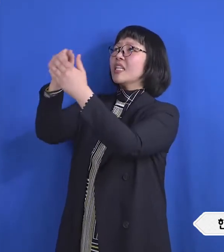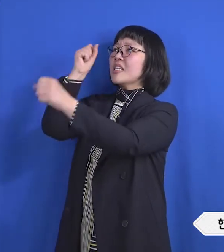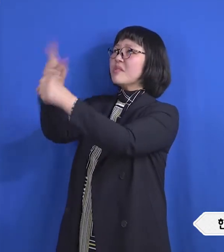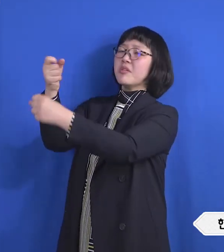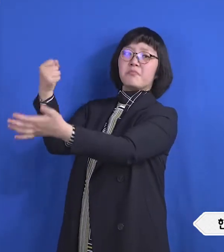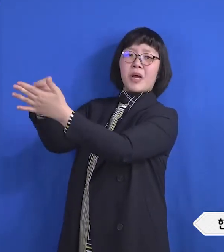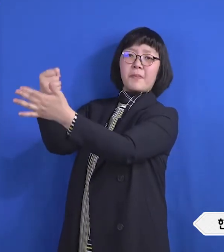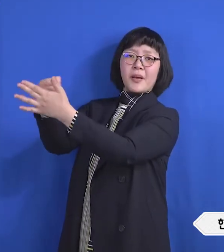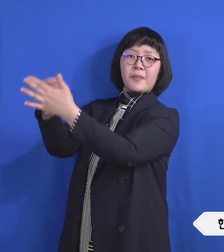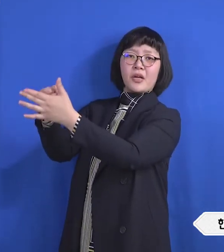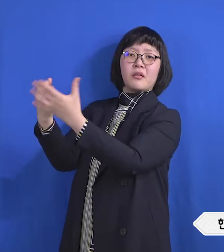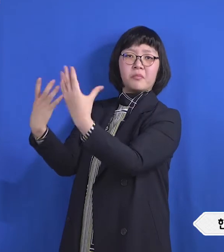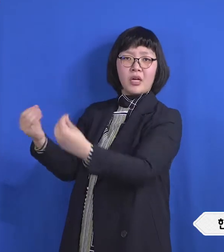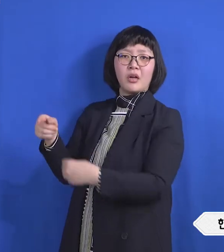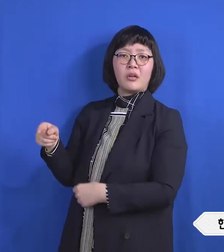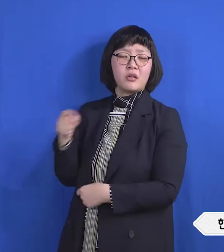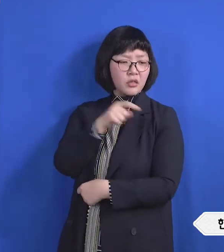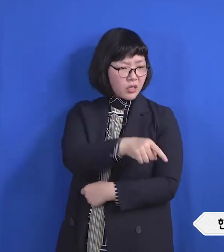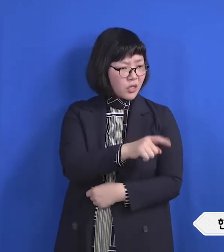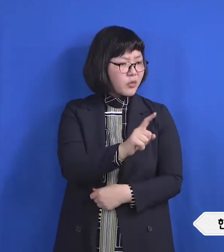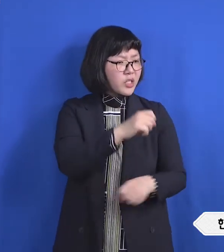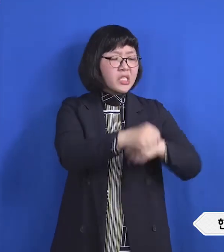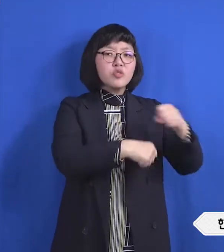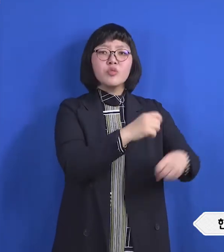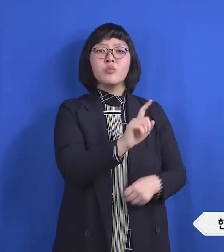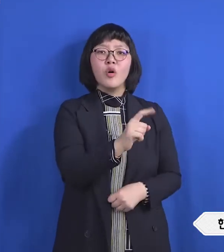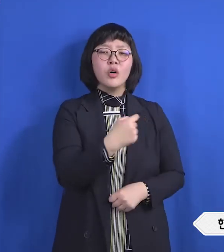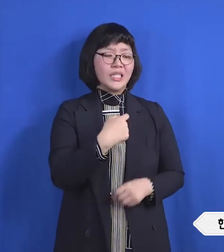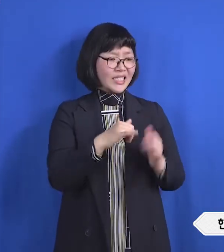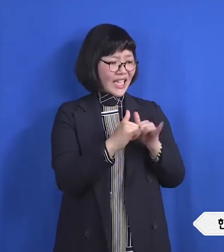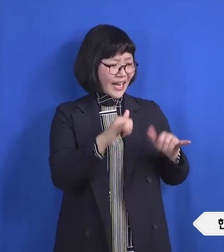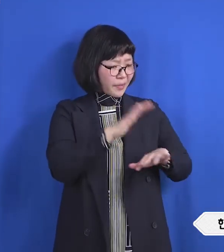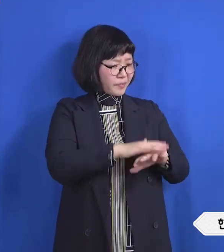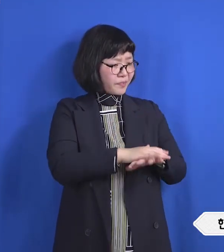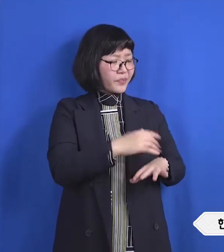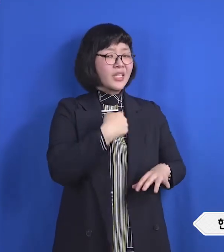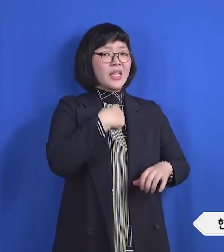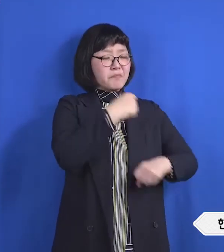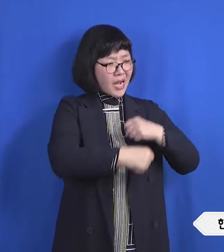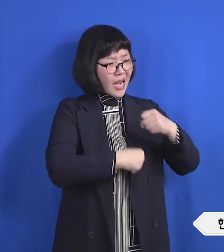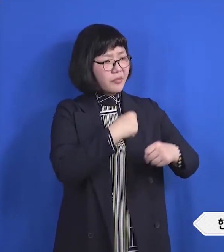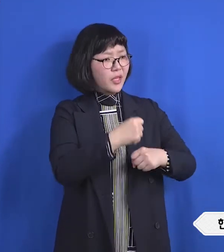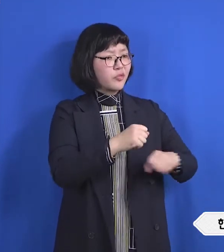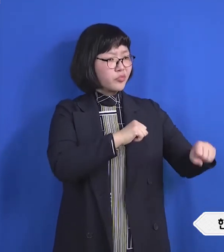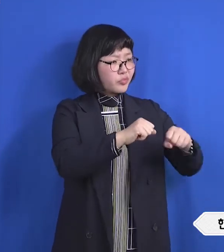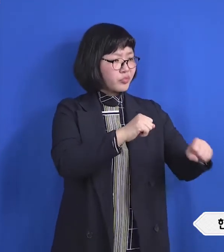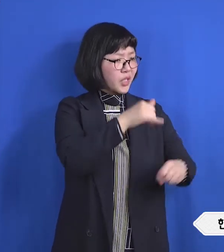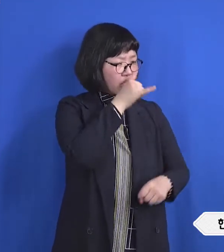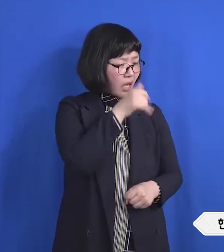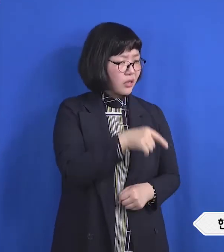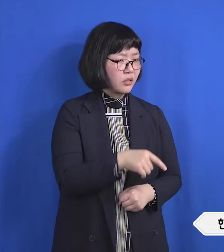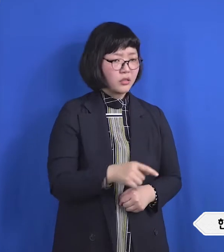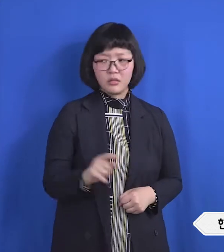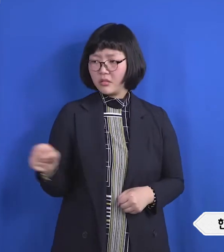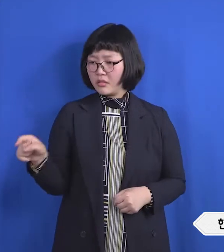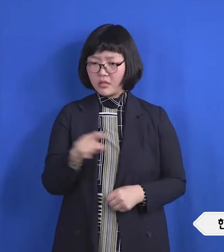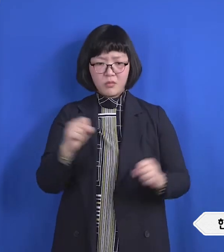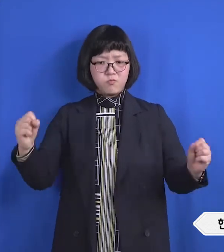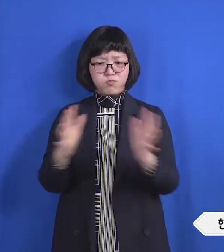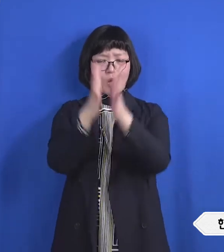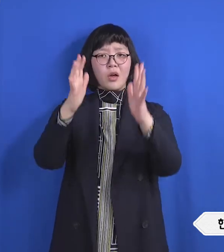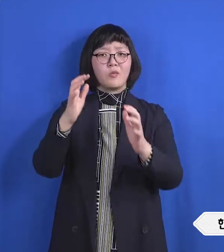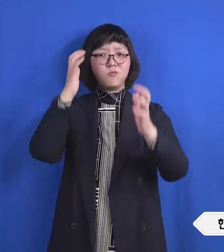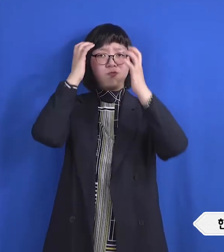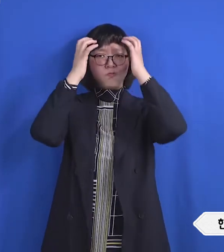예정해 놓은 대로 다 된다고 하고, 또 한쪽에서는 인간은 자기 자유로운 의지를 따라 마음껏 자유롭게 행동할 수